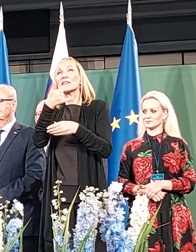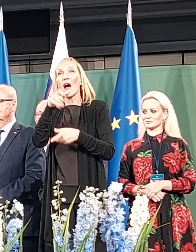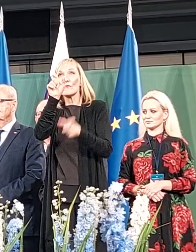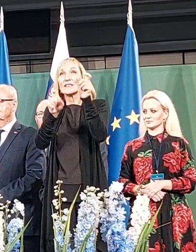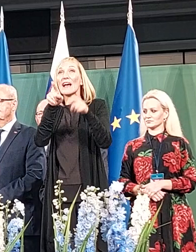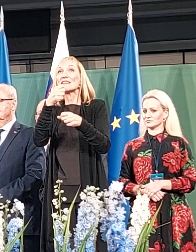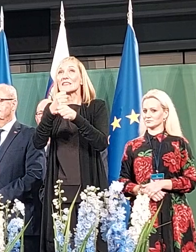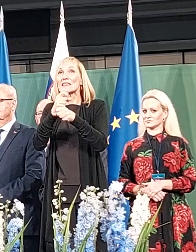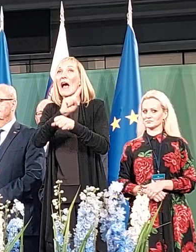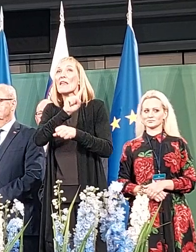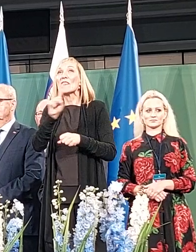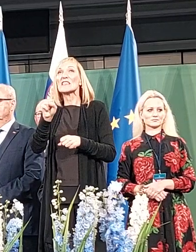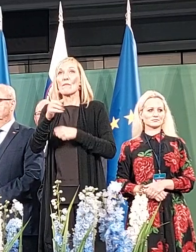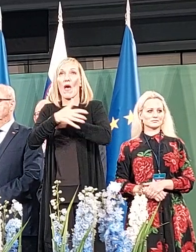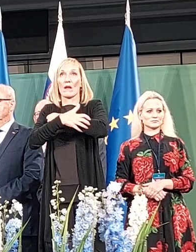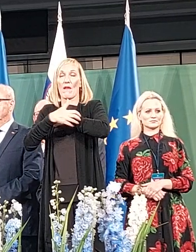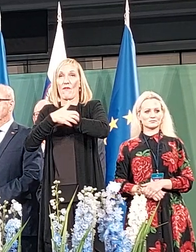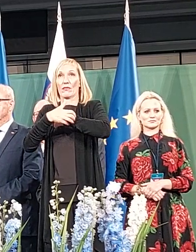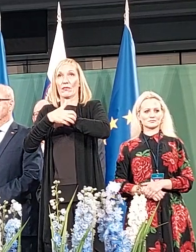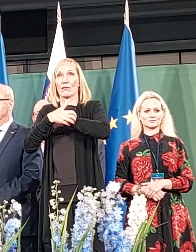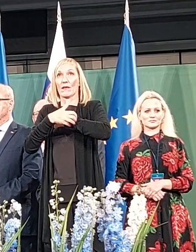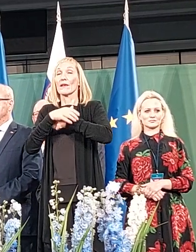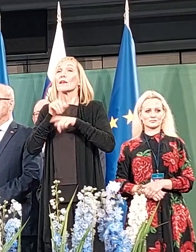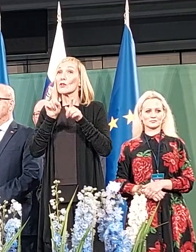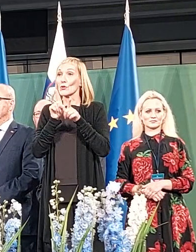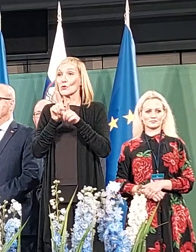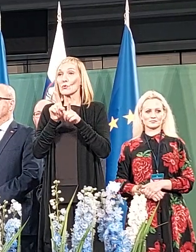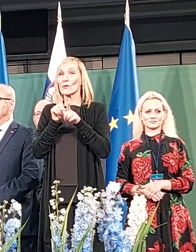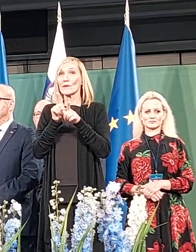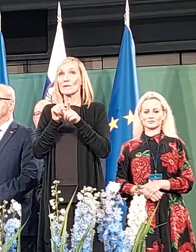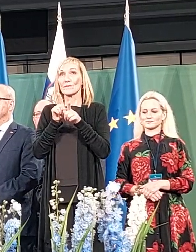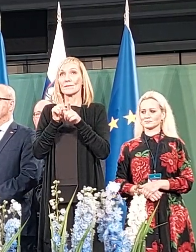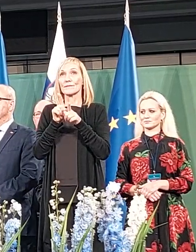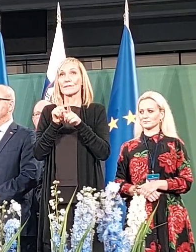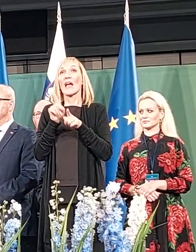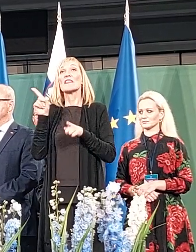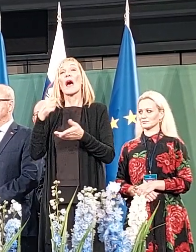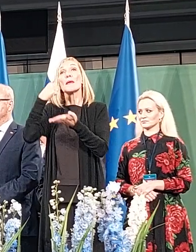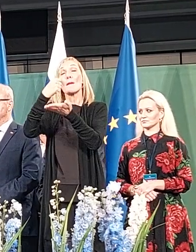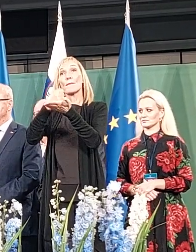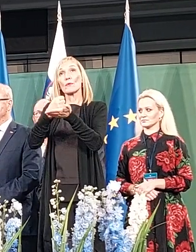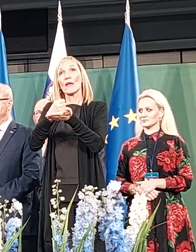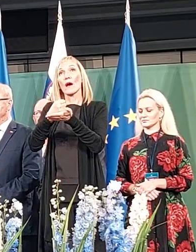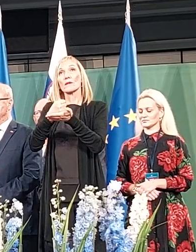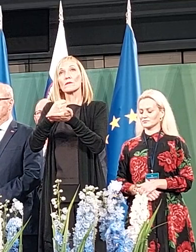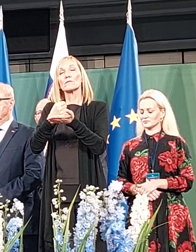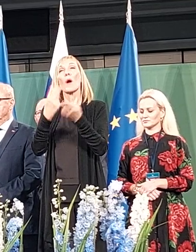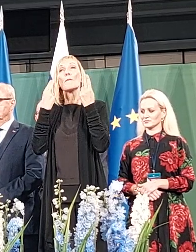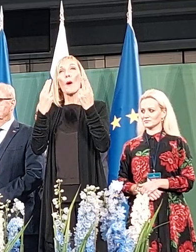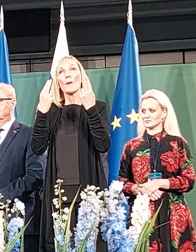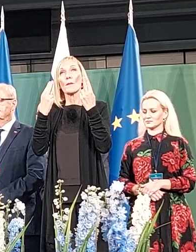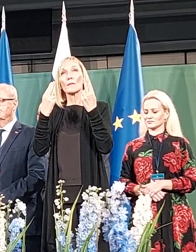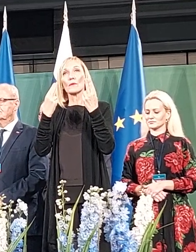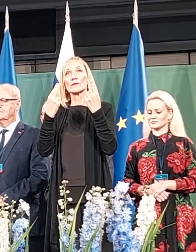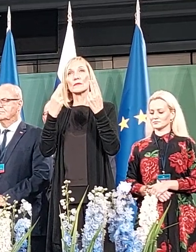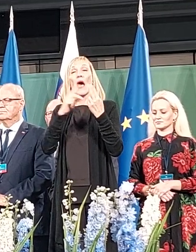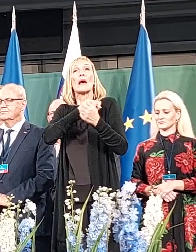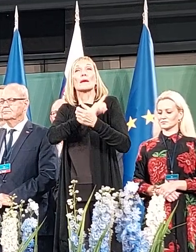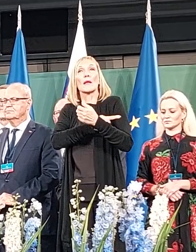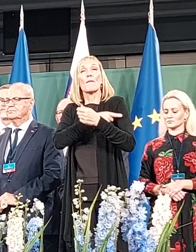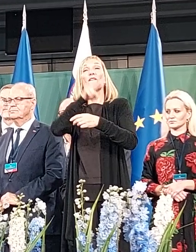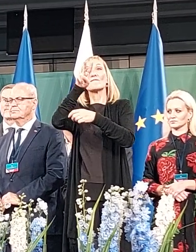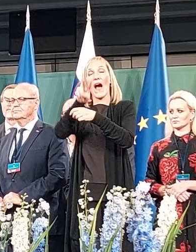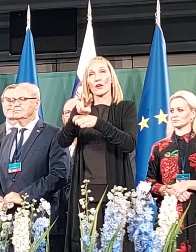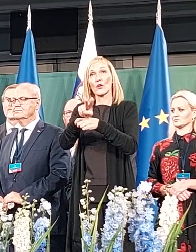kdor dela, ne sme biti reven. In ne nazadnje, da sem poudaril pomen krepitve miru in varnosti,